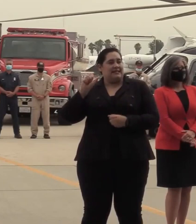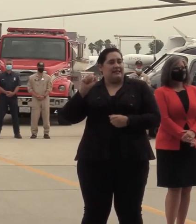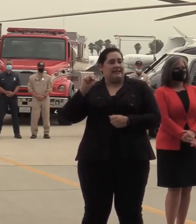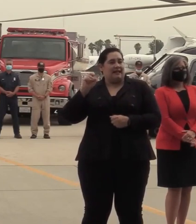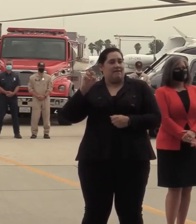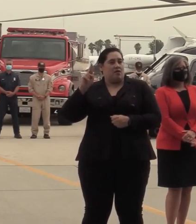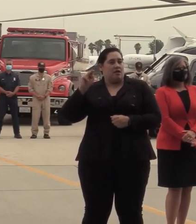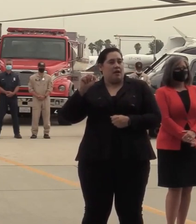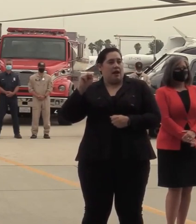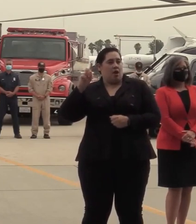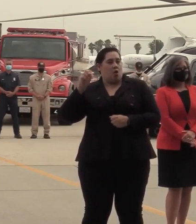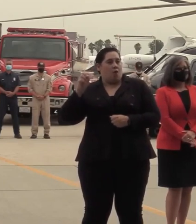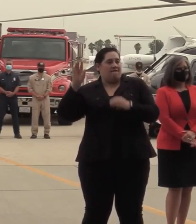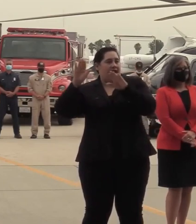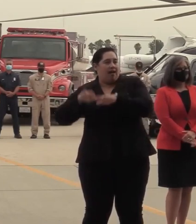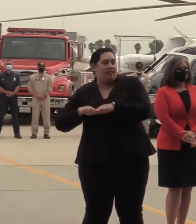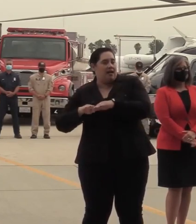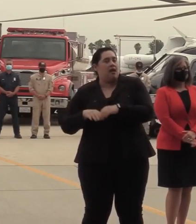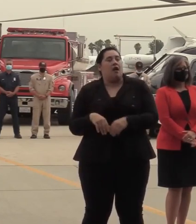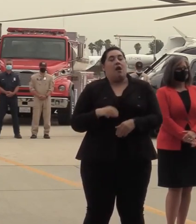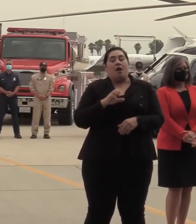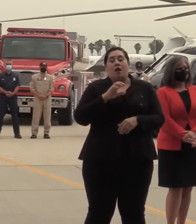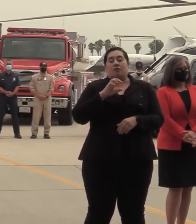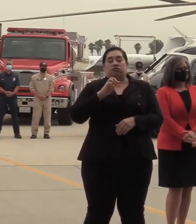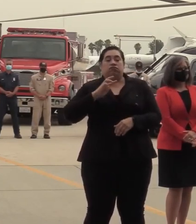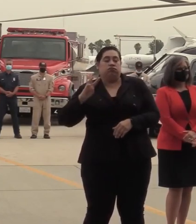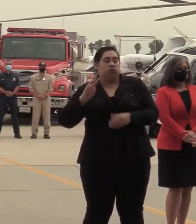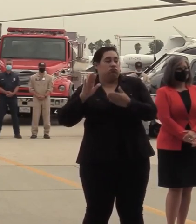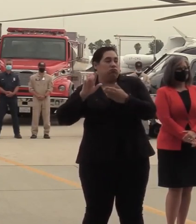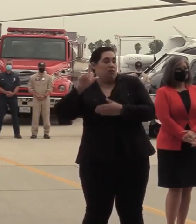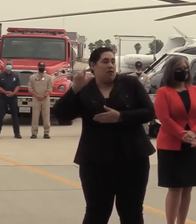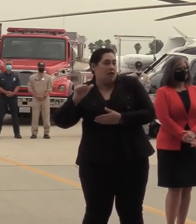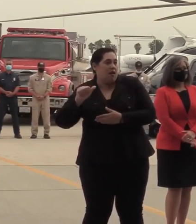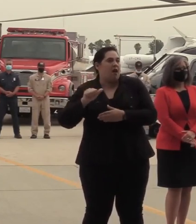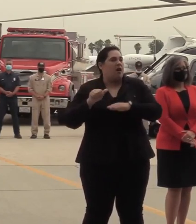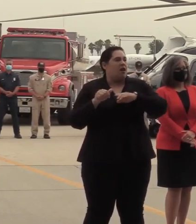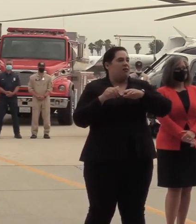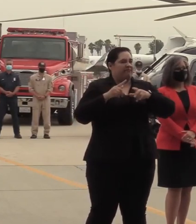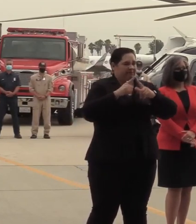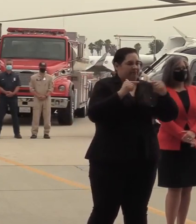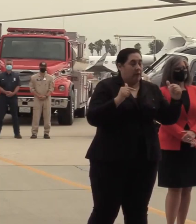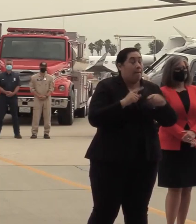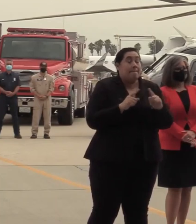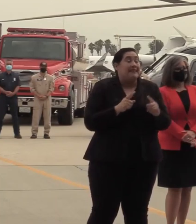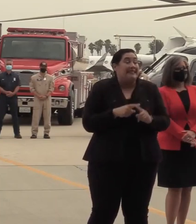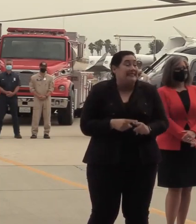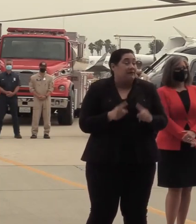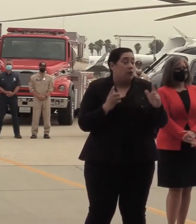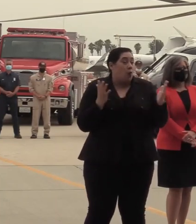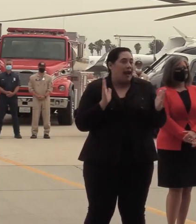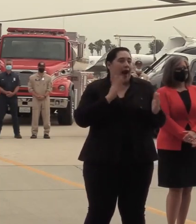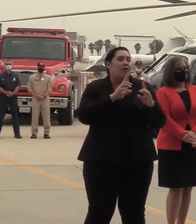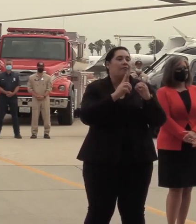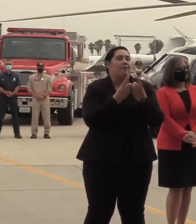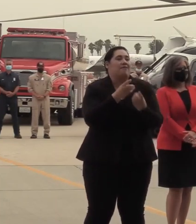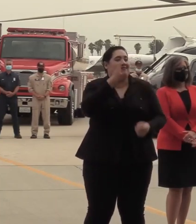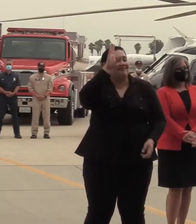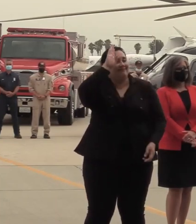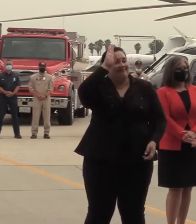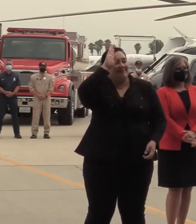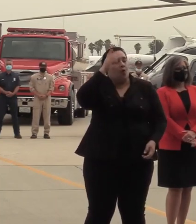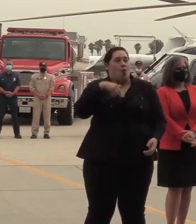de la ciudad de Los Ángeles. Pero la diferencia es nuestro departamento. Tenemos